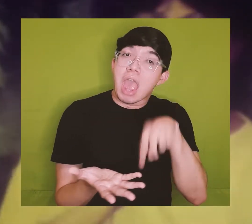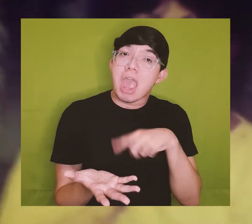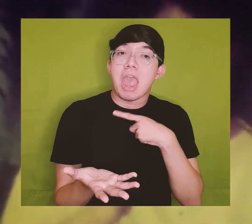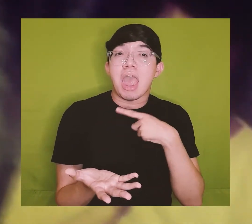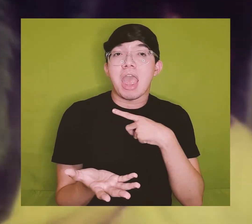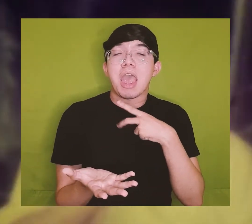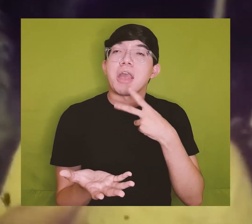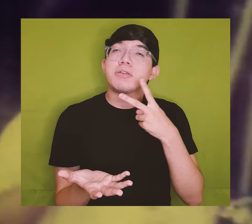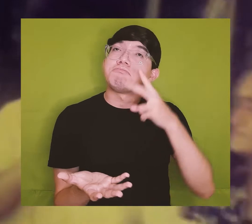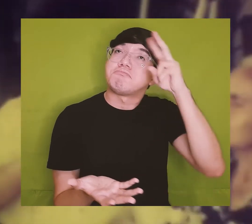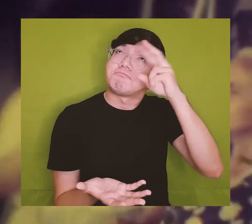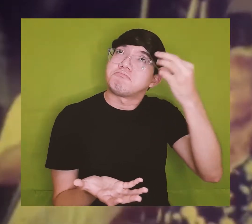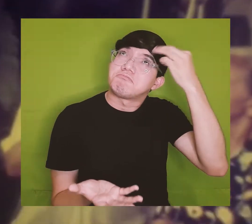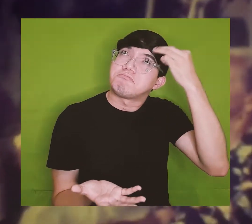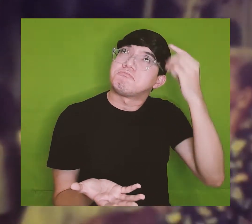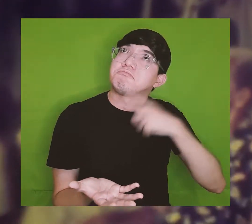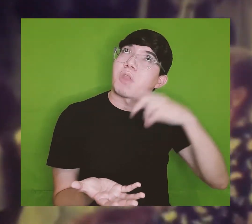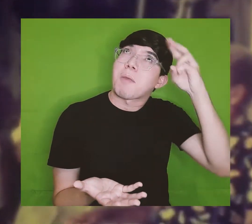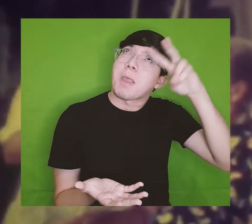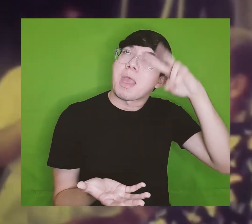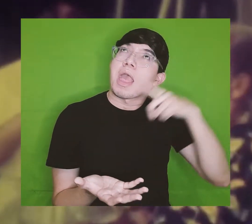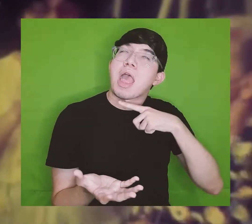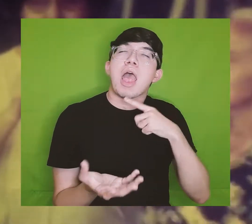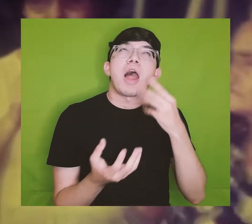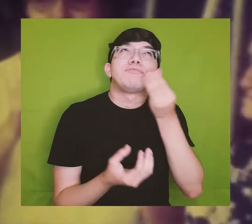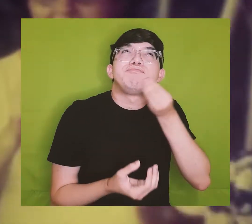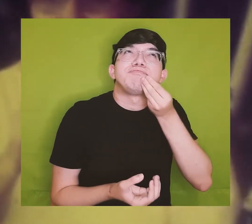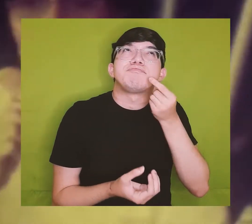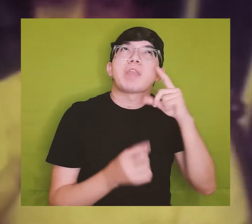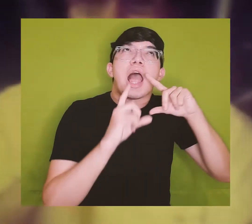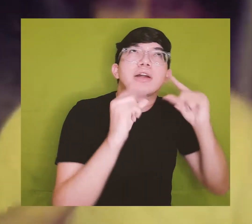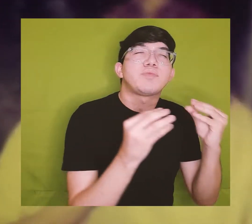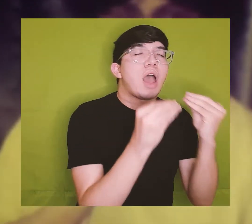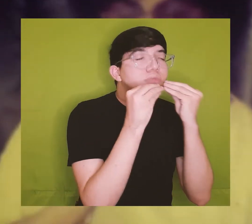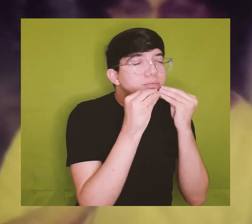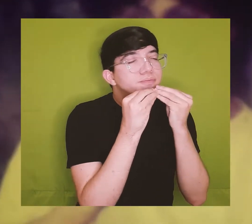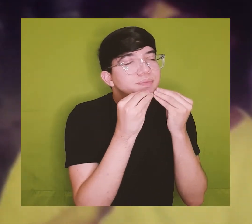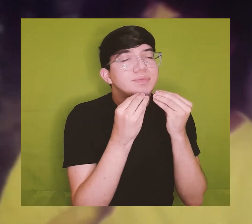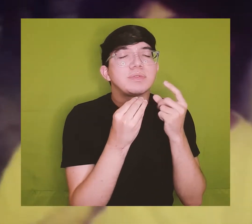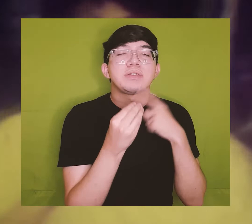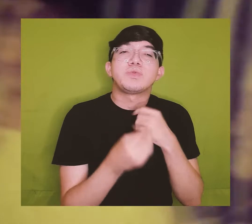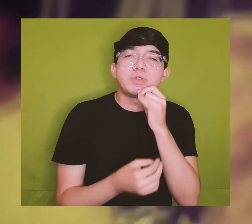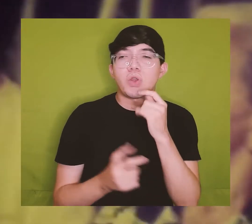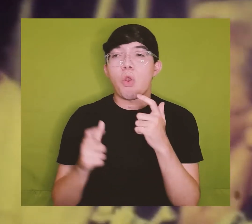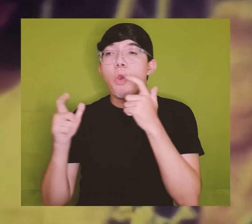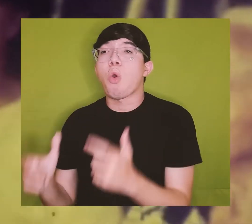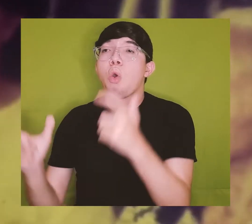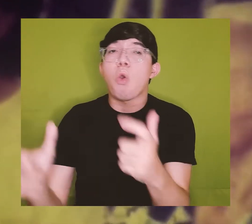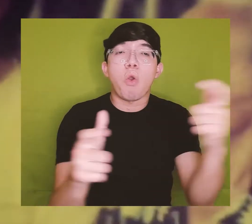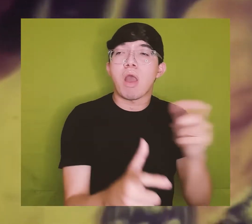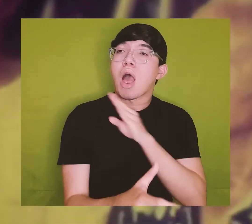memória gustativa no caso, mas tipo, a gente conseguir realmente passar por aqueles lugares